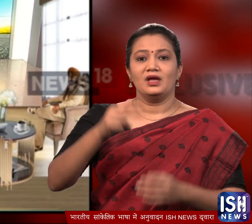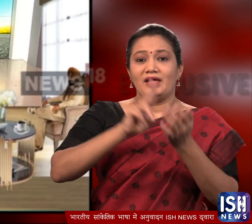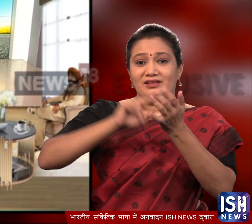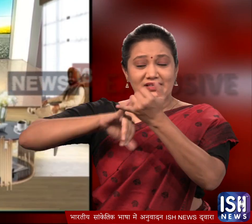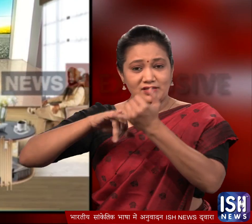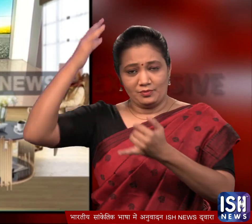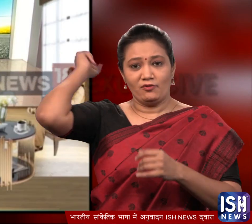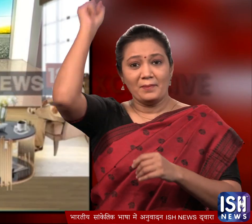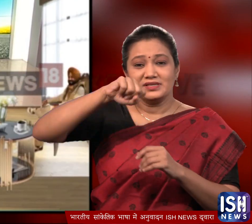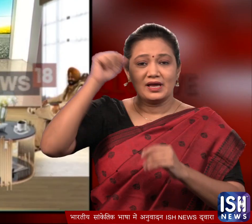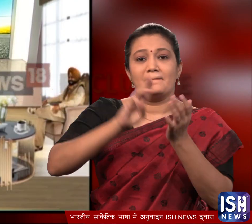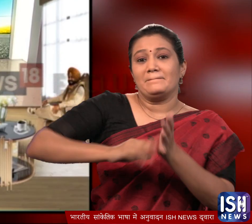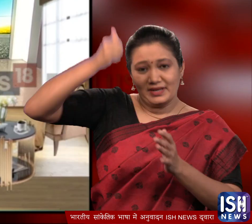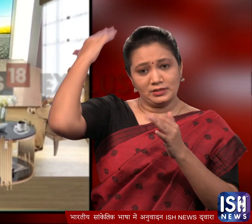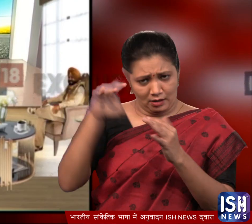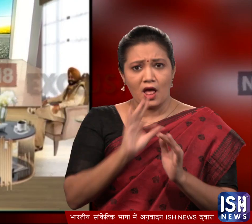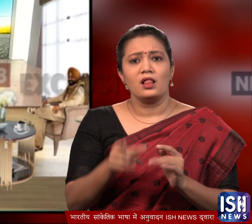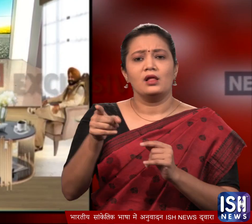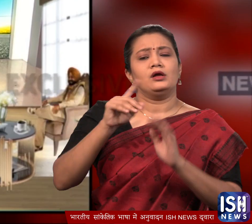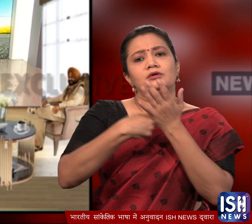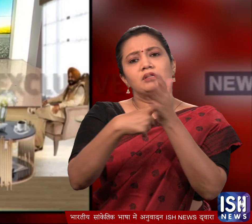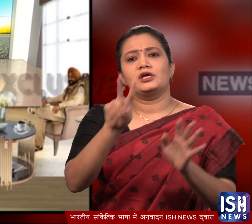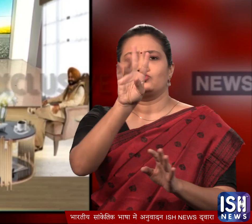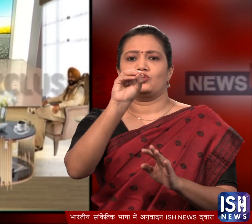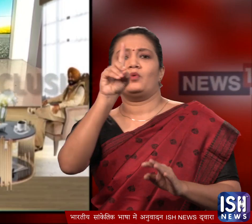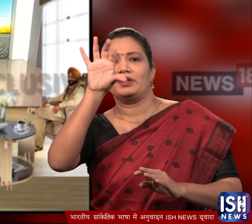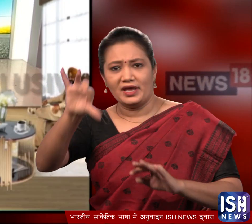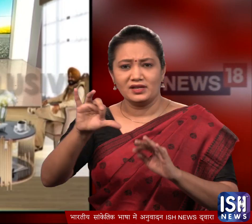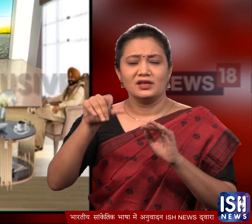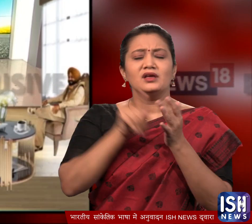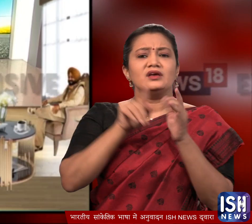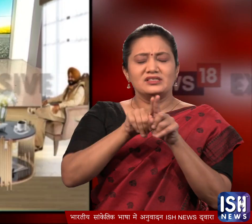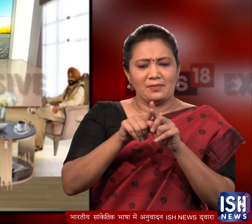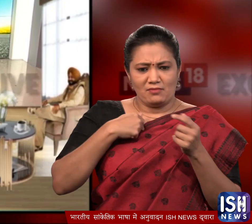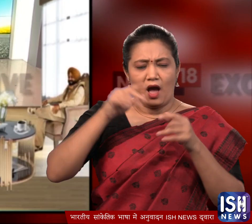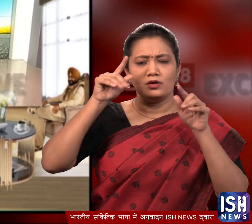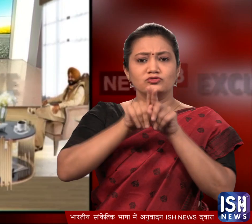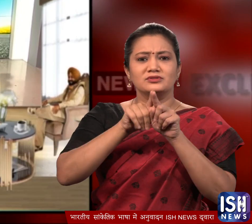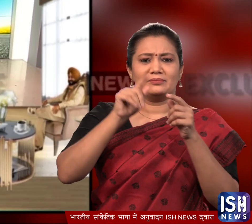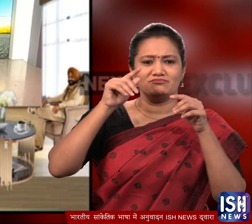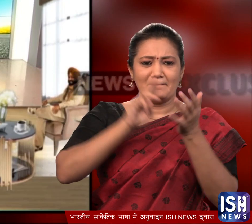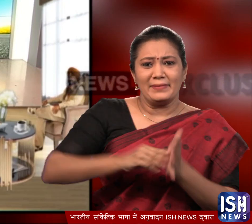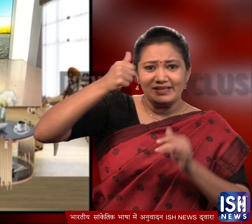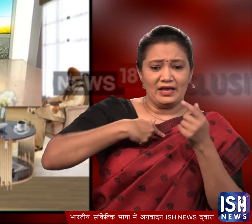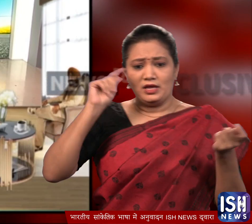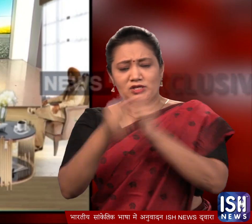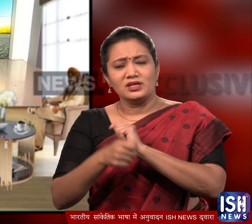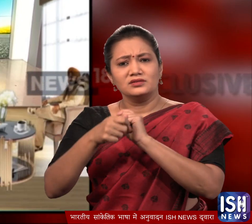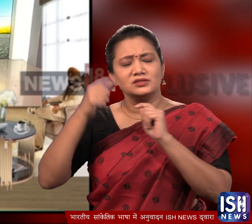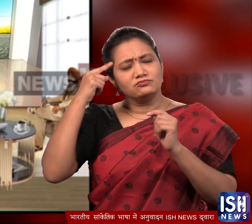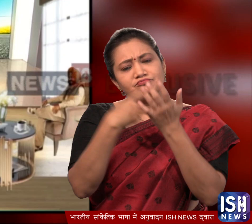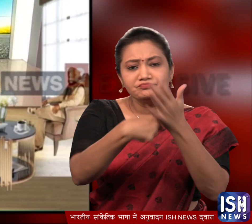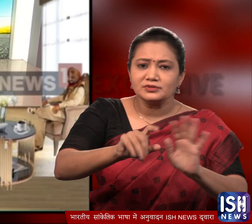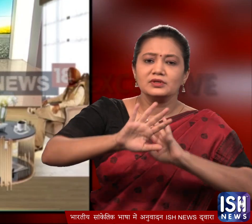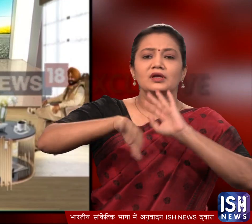ने 2019 में पंजाब सरकार के मंत्री पद से इस्तीफा दे दिया था, क्योंकि खबर थी कि सिद्धू अपना मंत्रालय बदले जाने से नाराज थे। उनके इस्तीफा